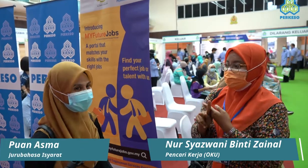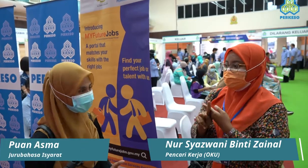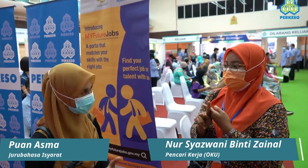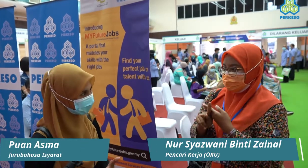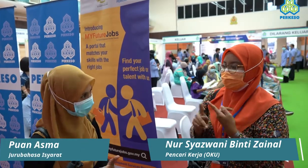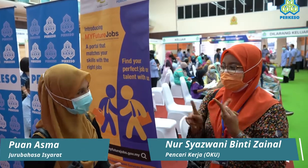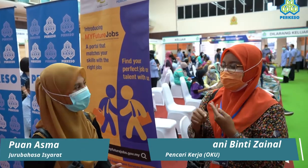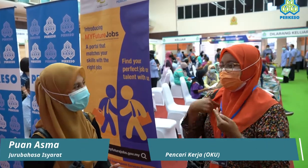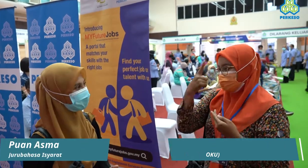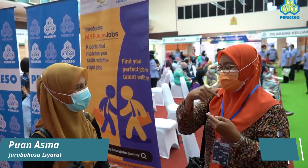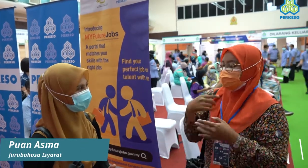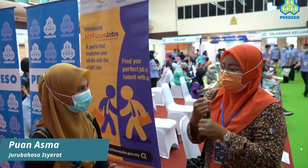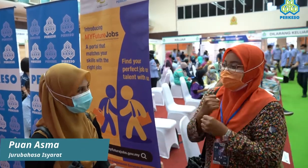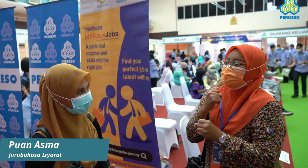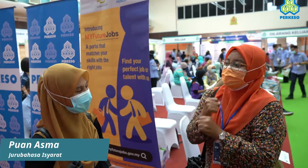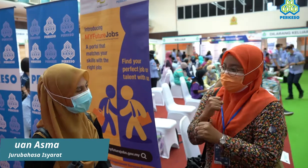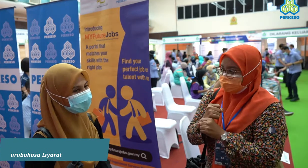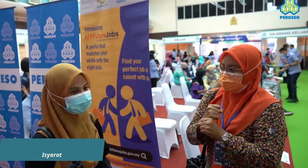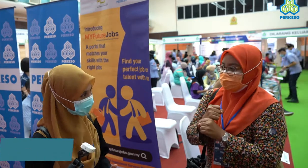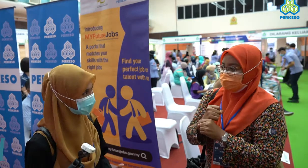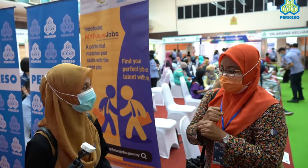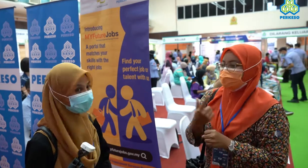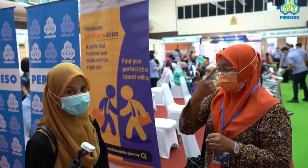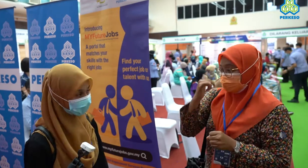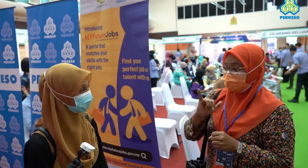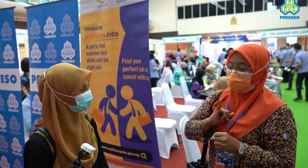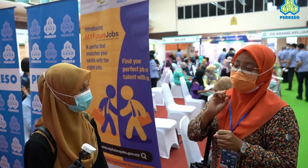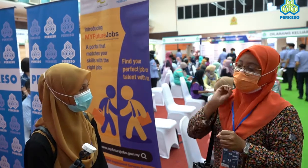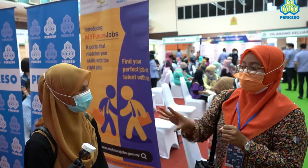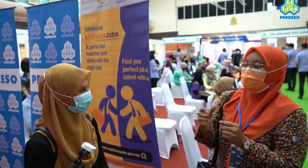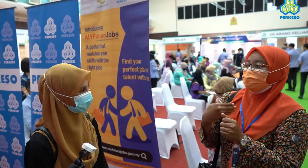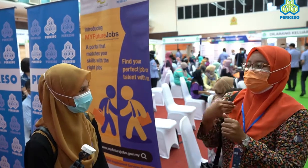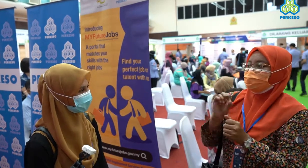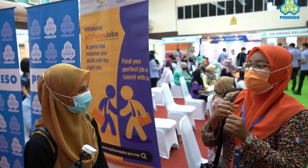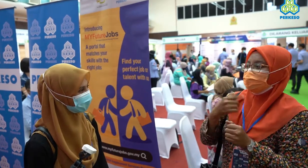tujuan saya datang ke karnival pekerjaan ini adalah untuk mendapatkan pekerjaan.